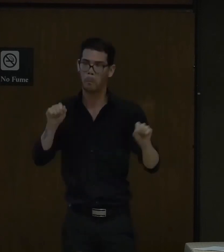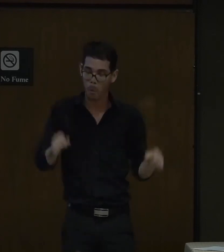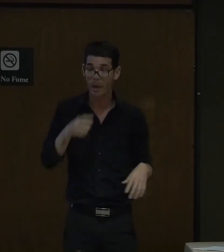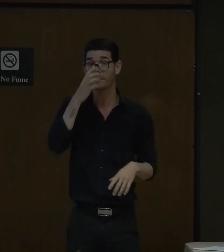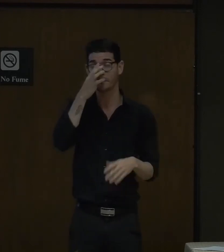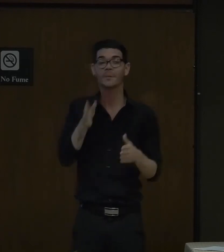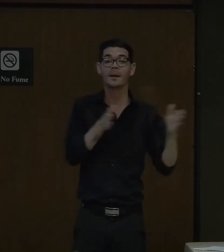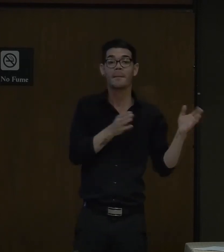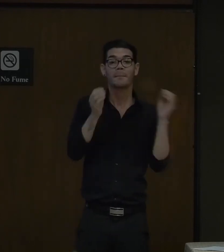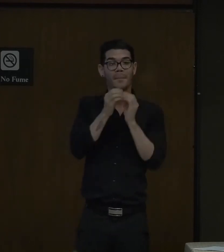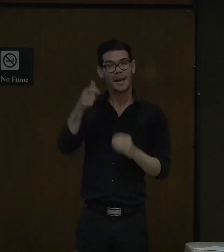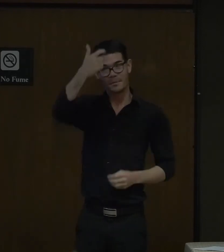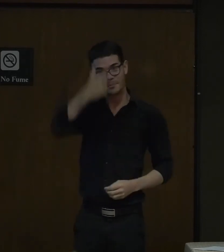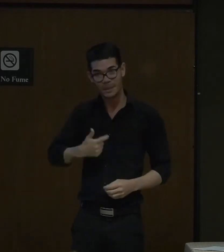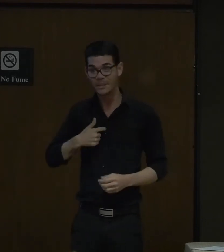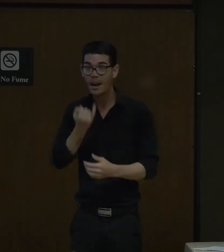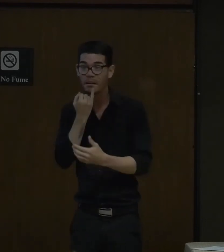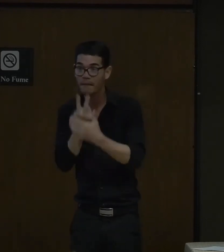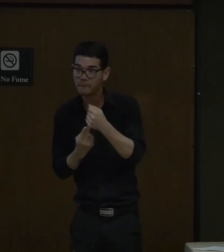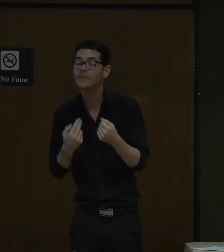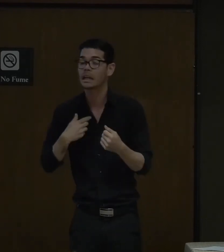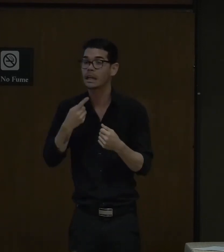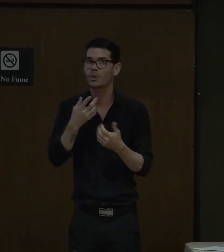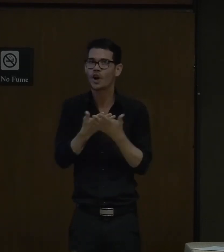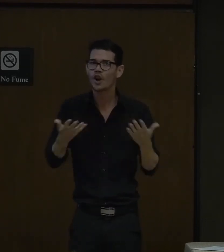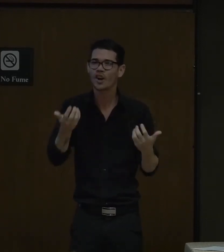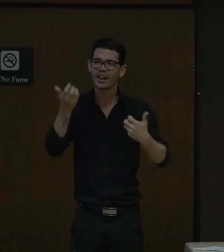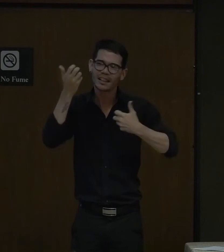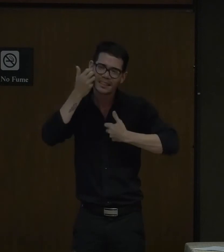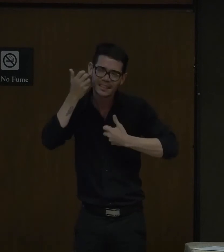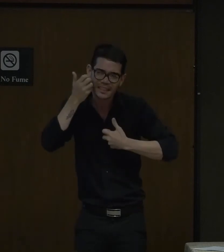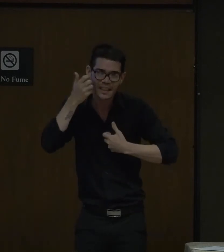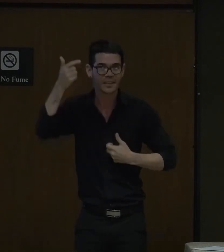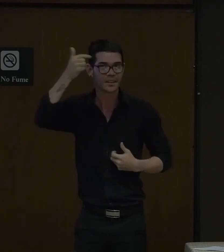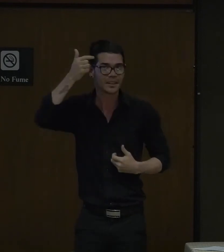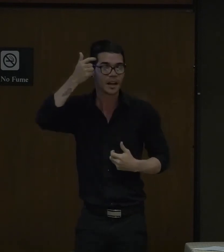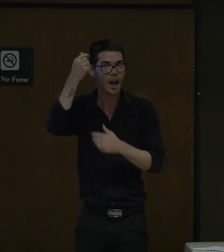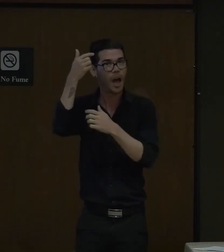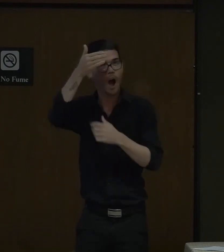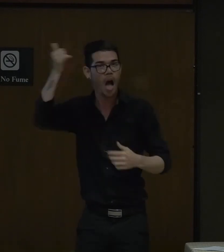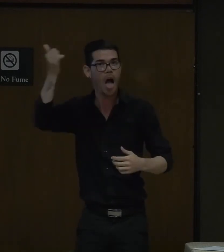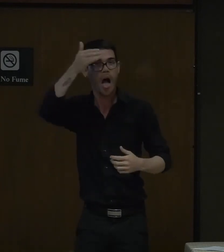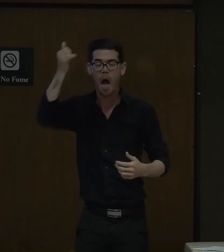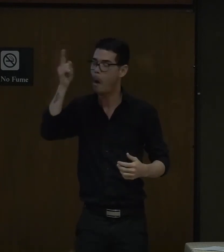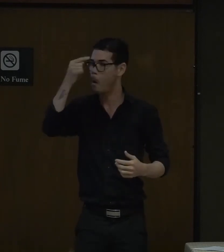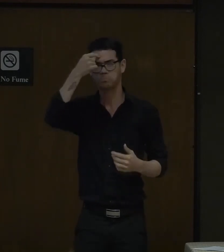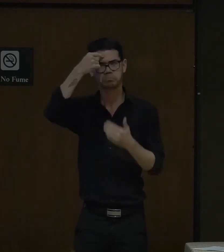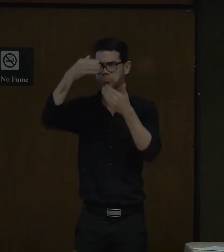Alzheimer o otros tipos de demencia, estos procesos se demoran, es decir, el comienzo